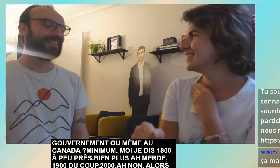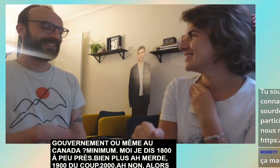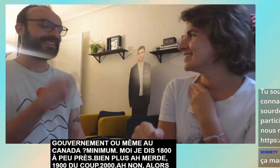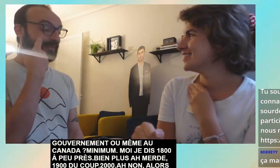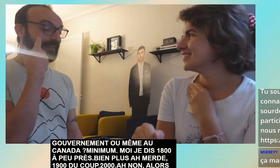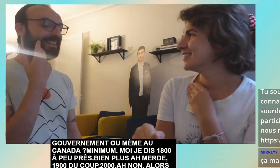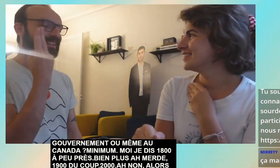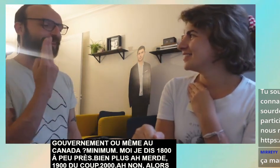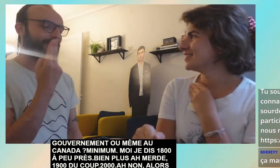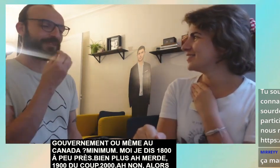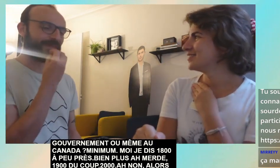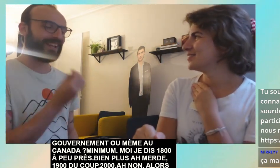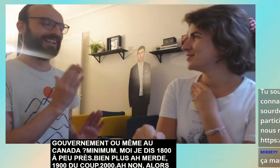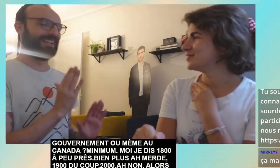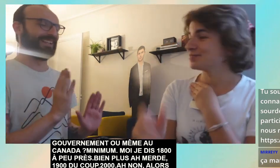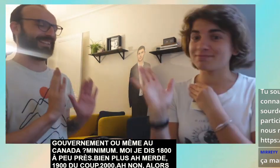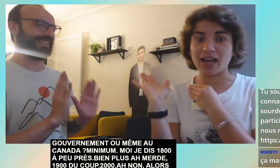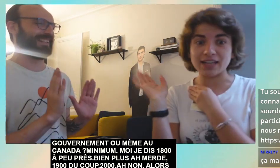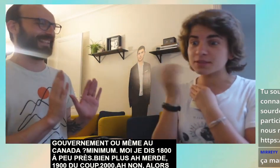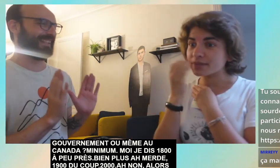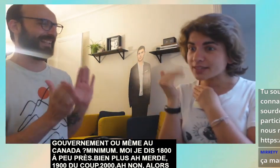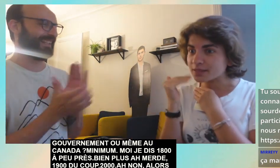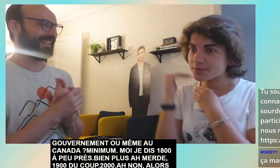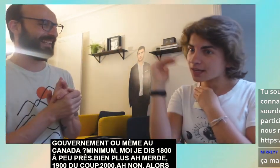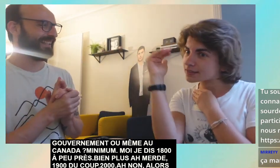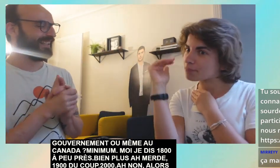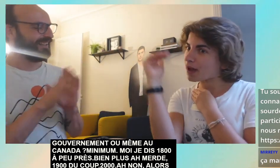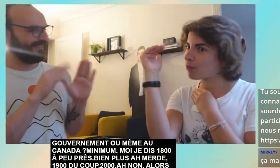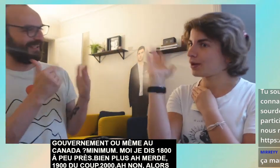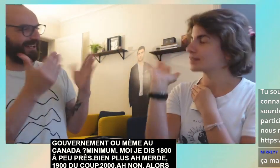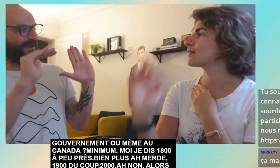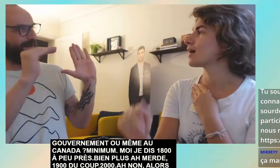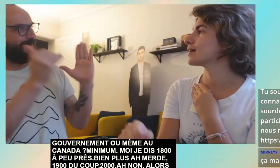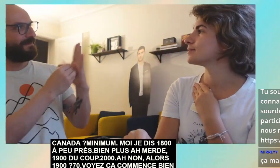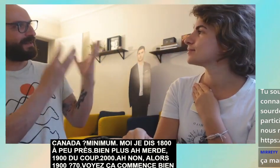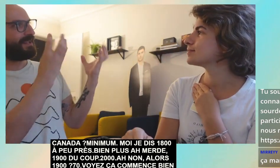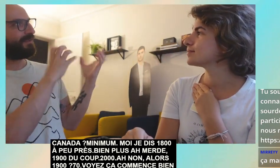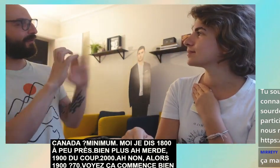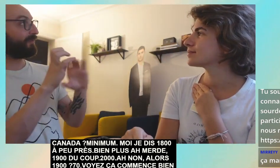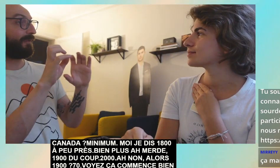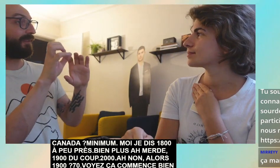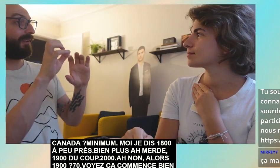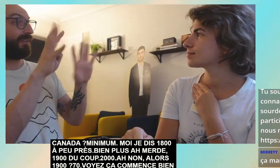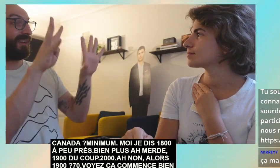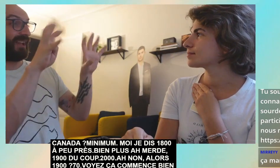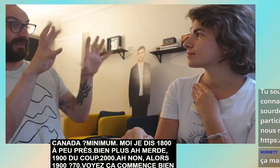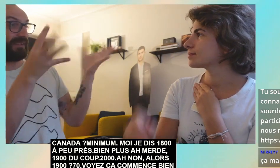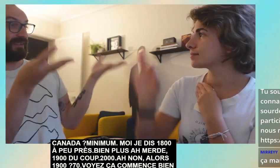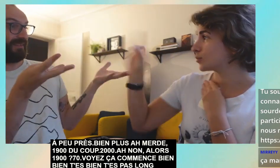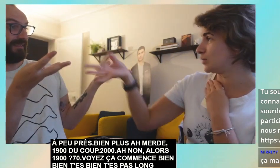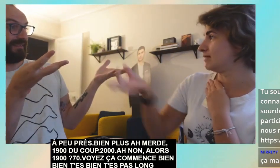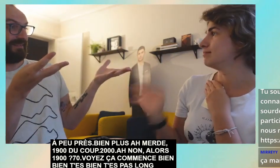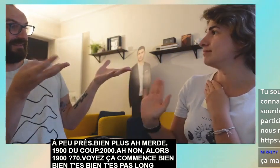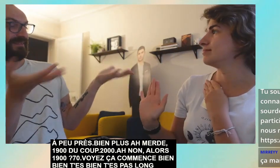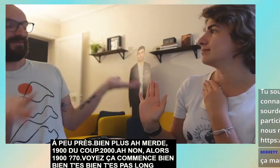Vous voyez, ça commence bien. Ah, t'es bien, c'est pas long, Ok. ça va. Donc 990. Oui.